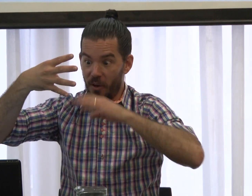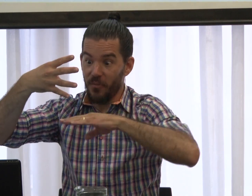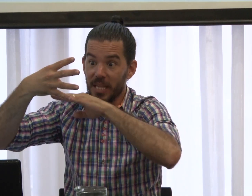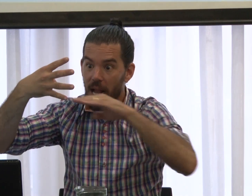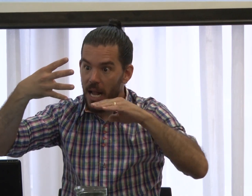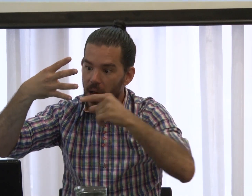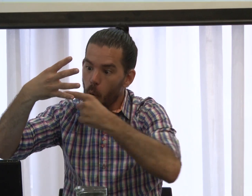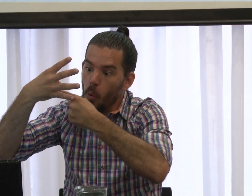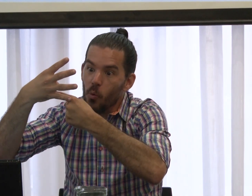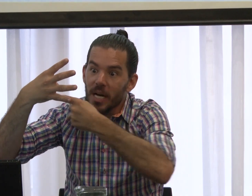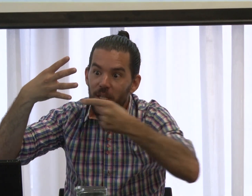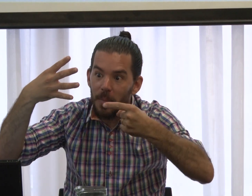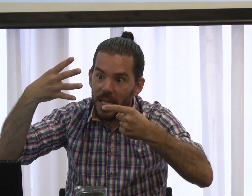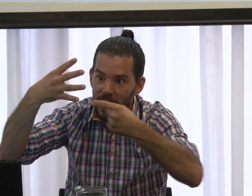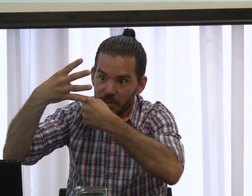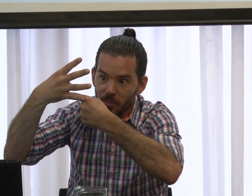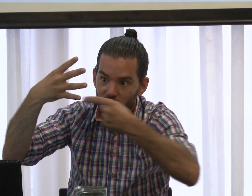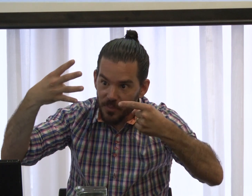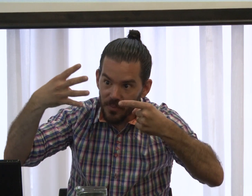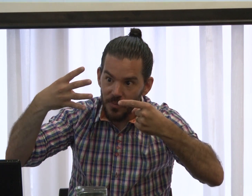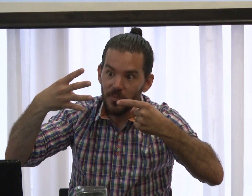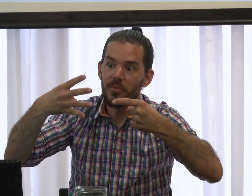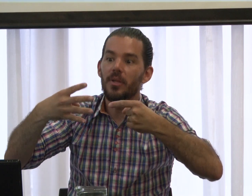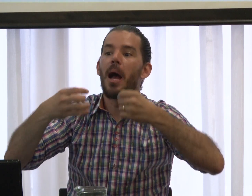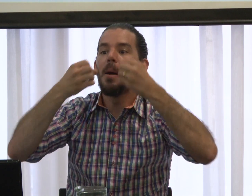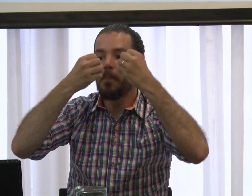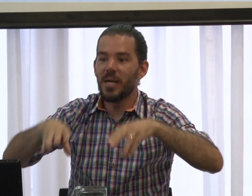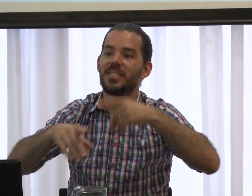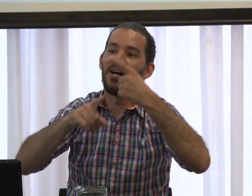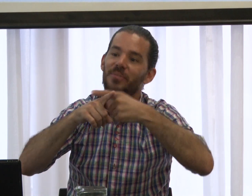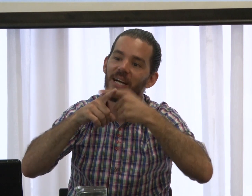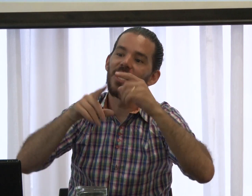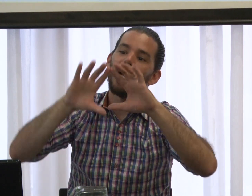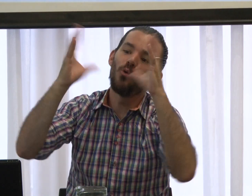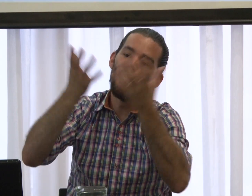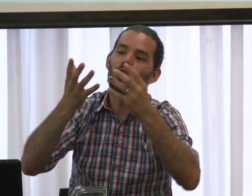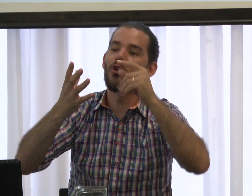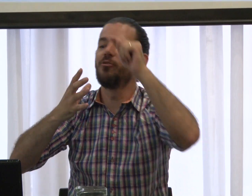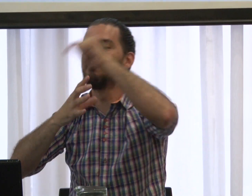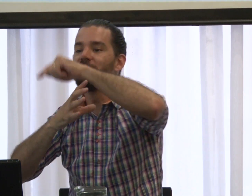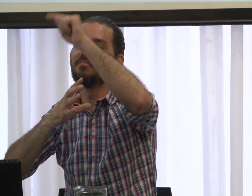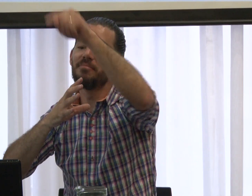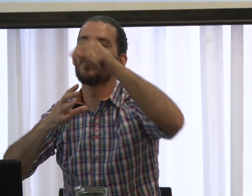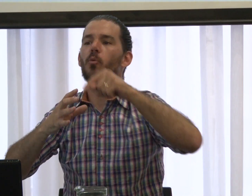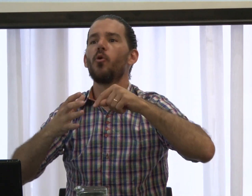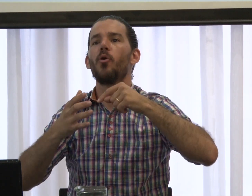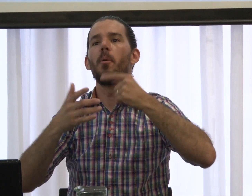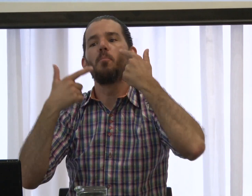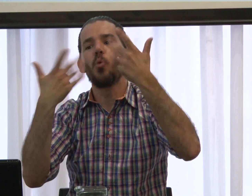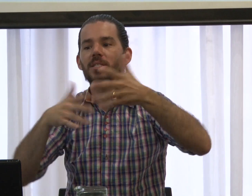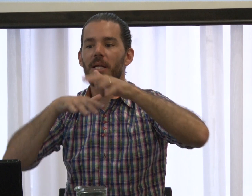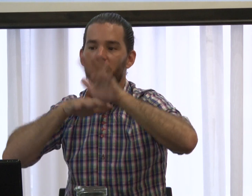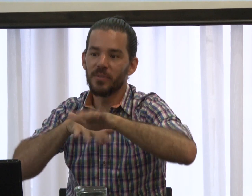Otro tema que queríamos hablar es sobre las asociaciones y las escuelas de sordos.